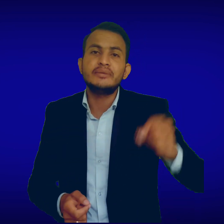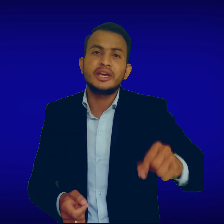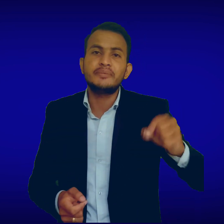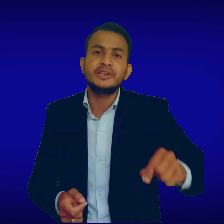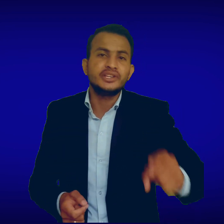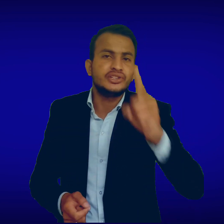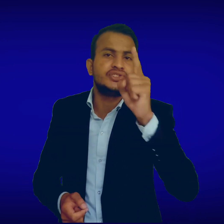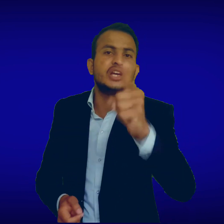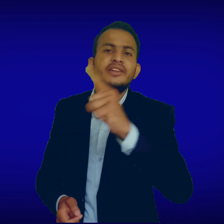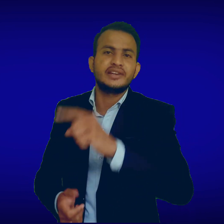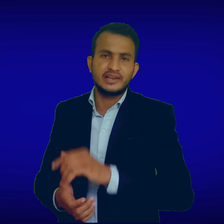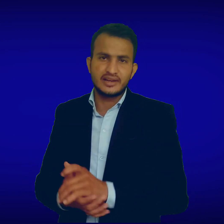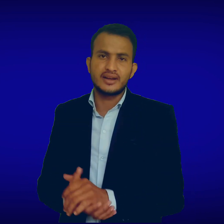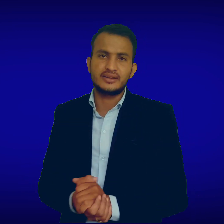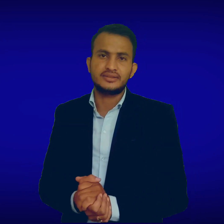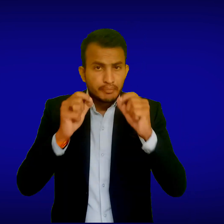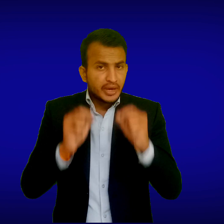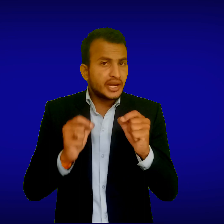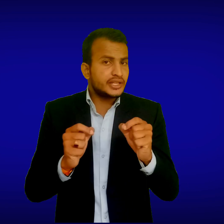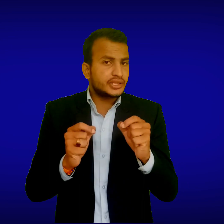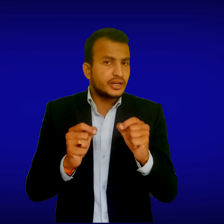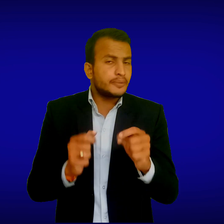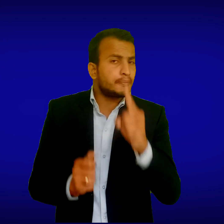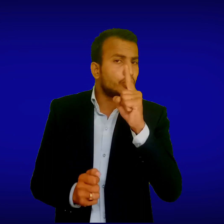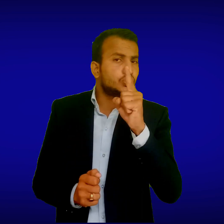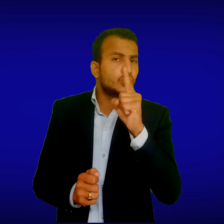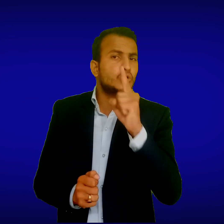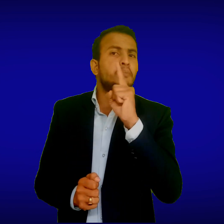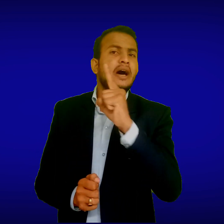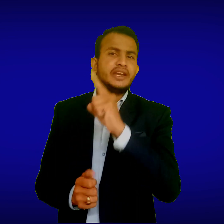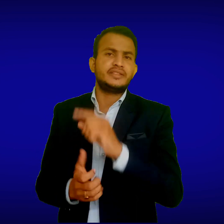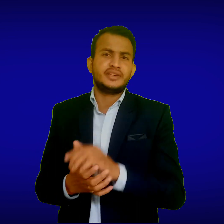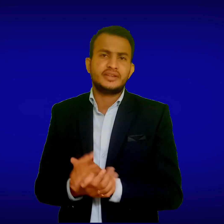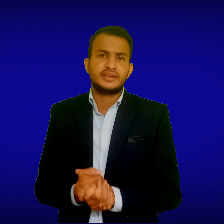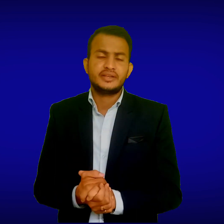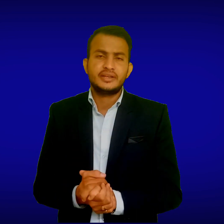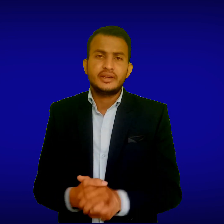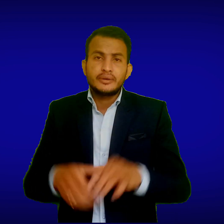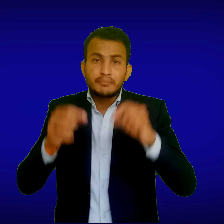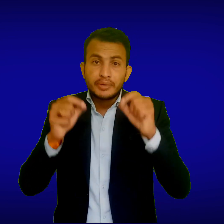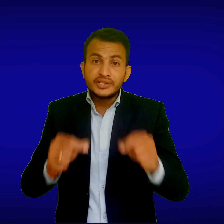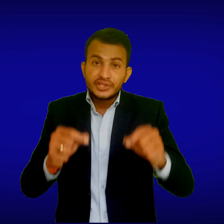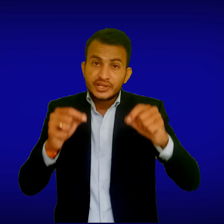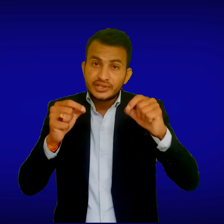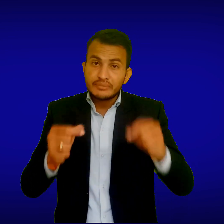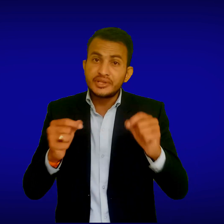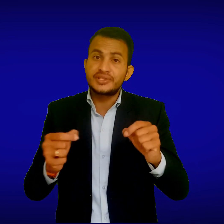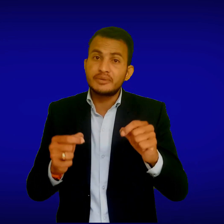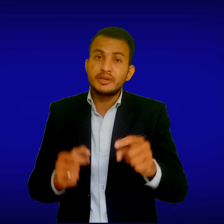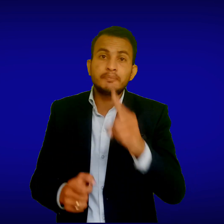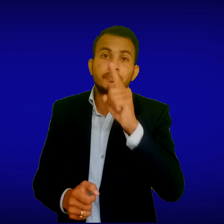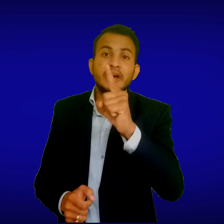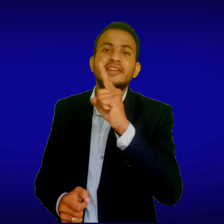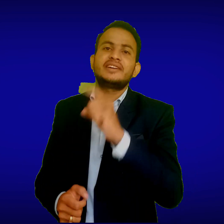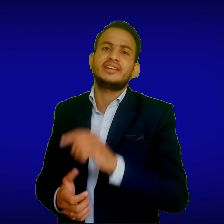में भी जल निकलेगा। मेहनत कर पौधों को पानी दे, बंजर जमीन से भी फल